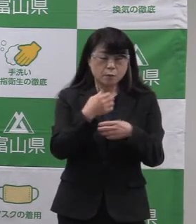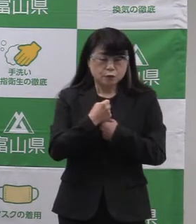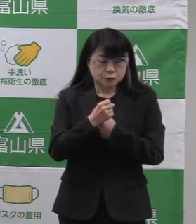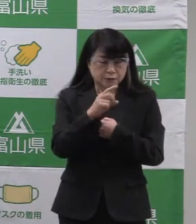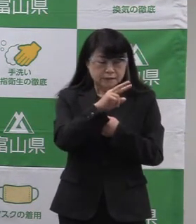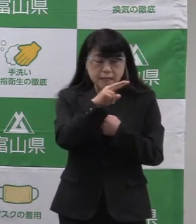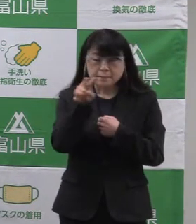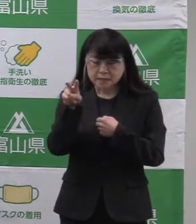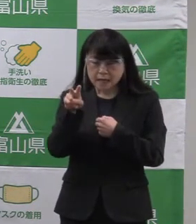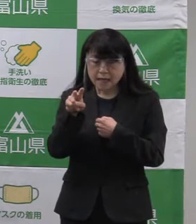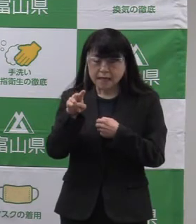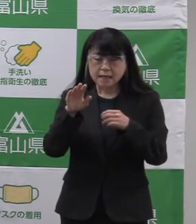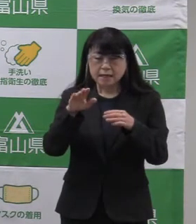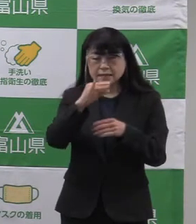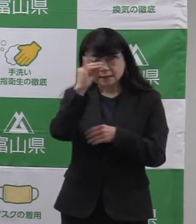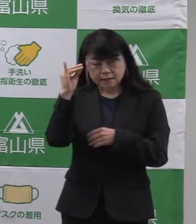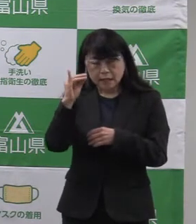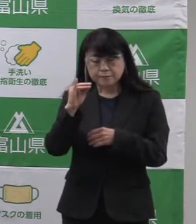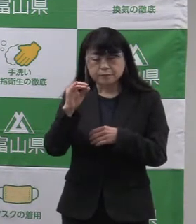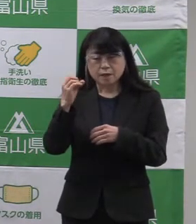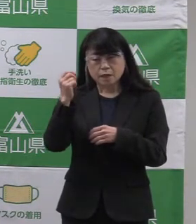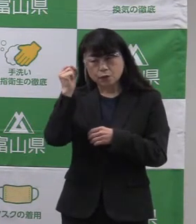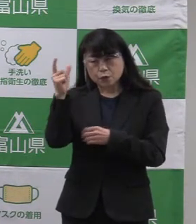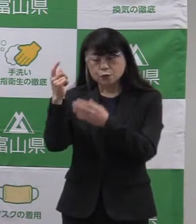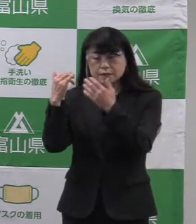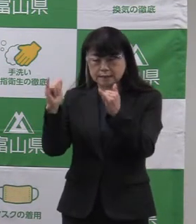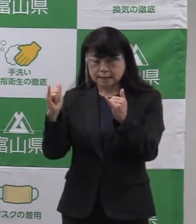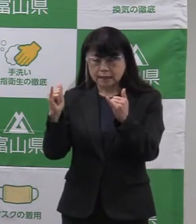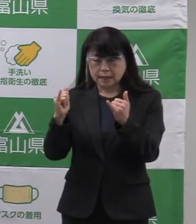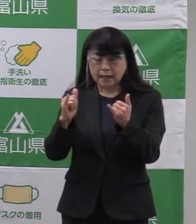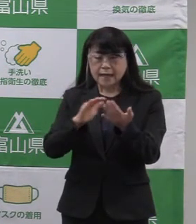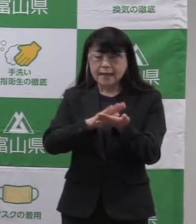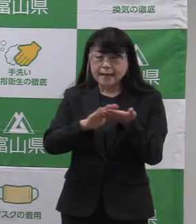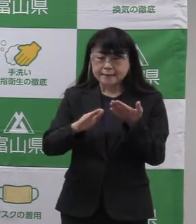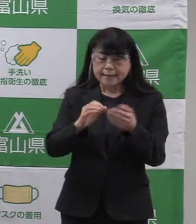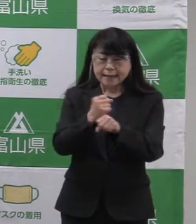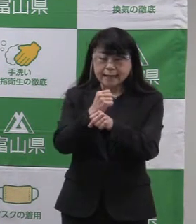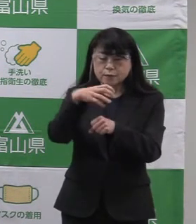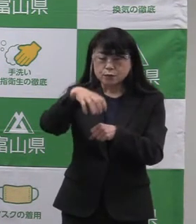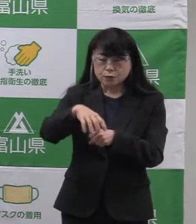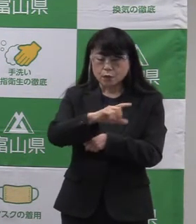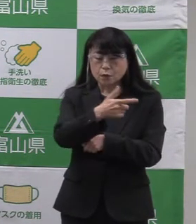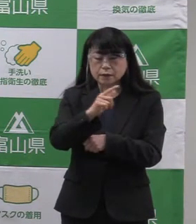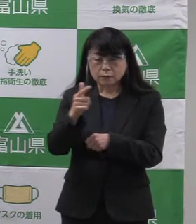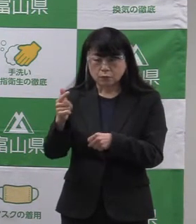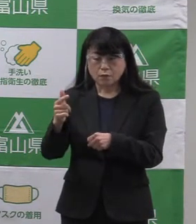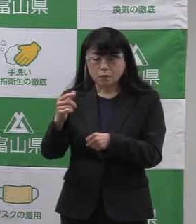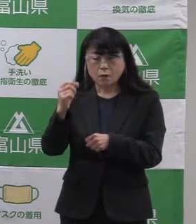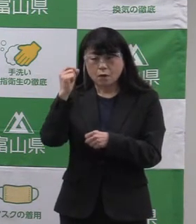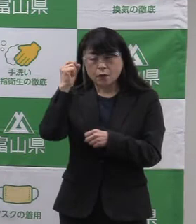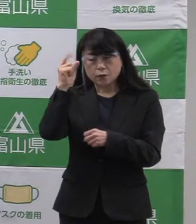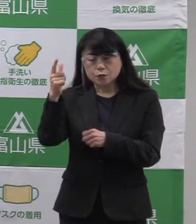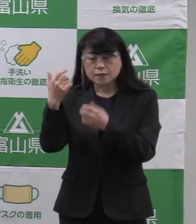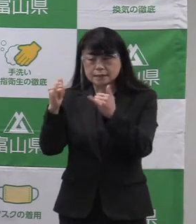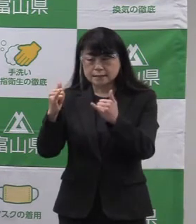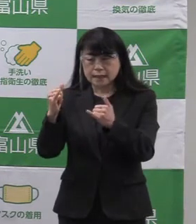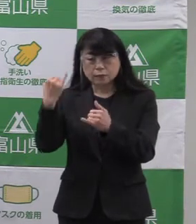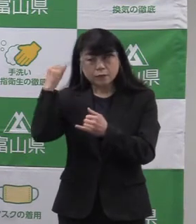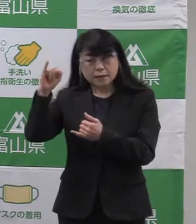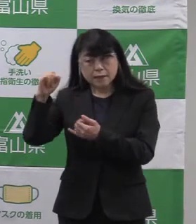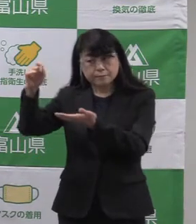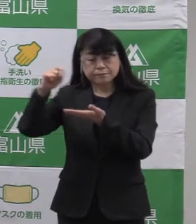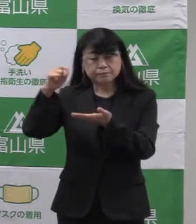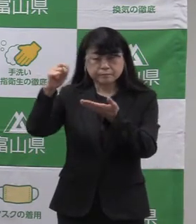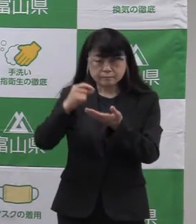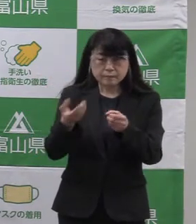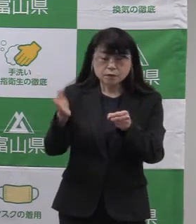見、また有識者、本県の衛生研究所などを含めて有識者のご意見も深めながら、踏まえながら総合的に判断